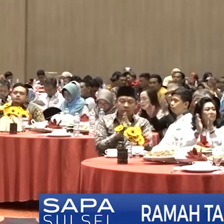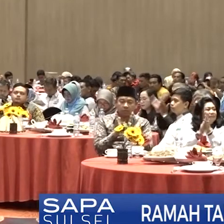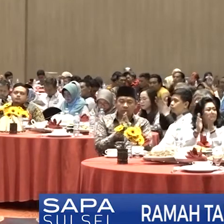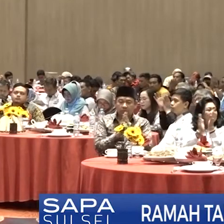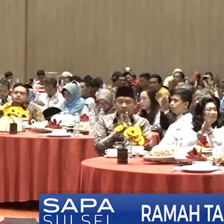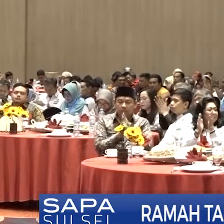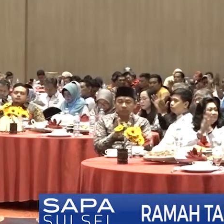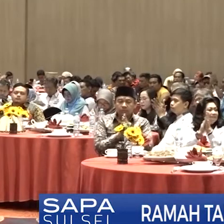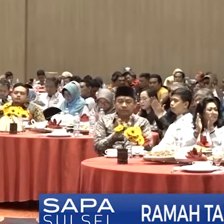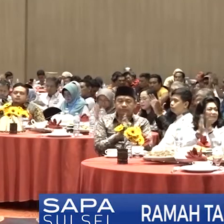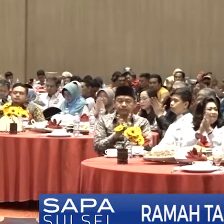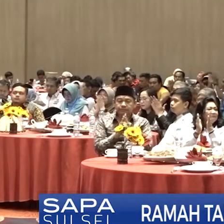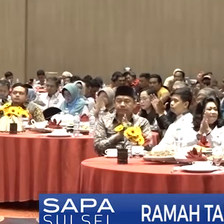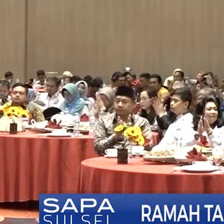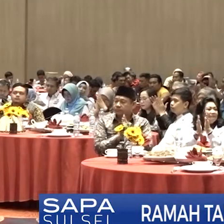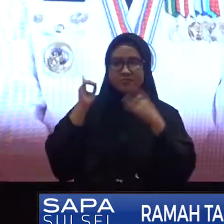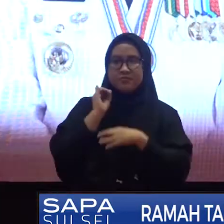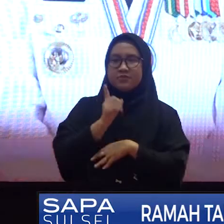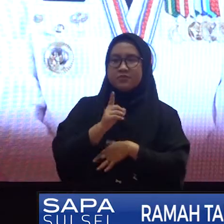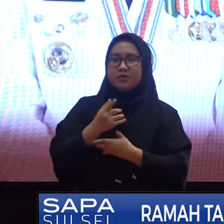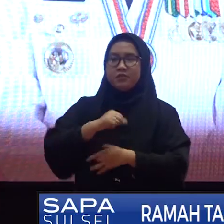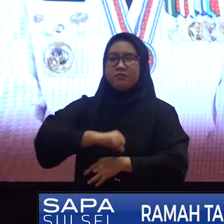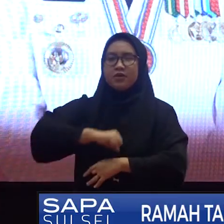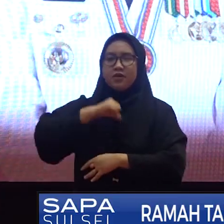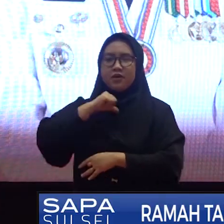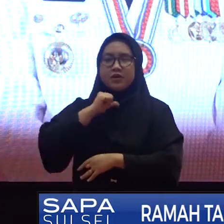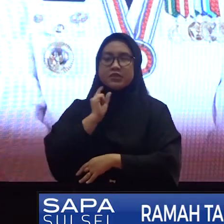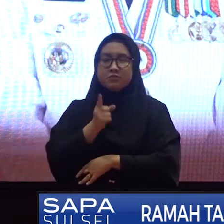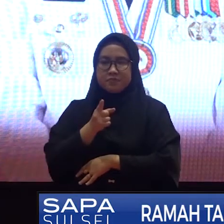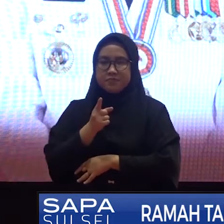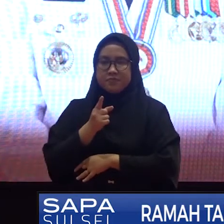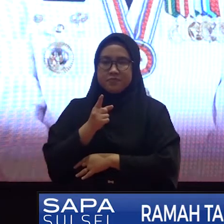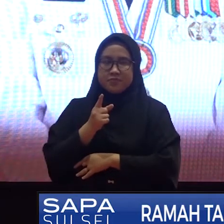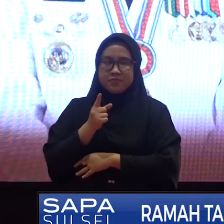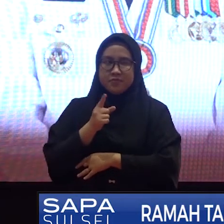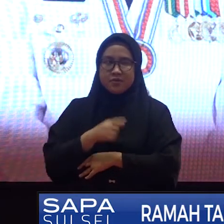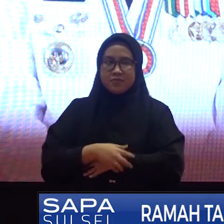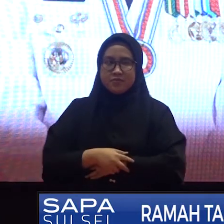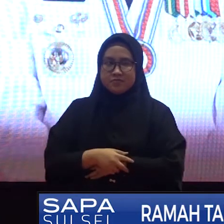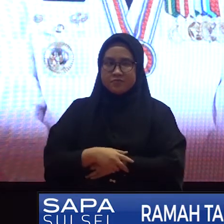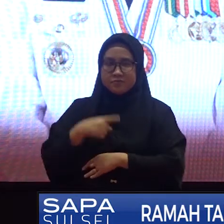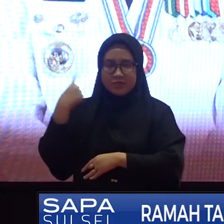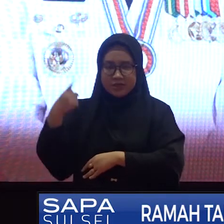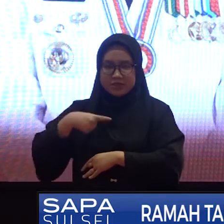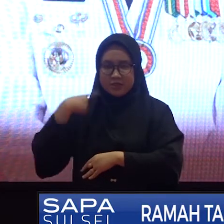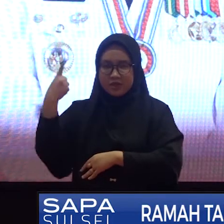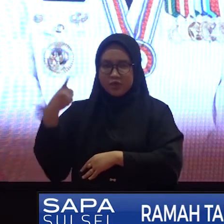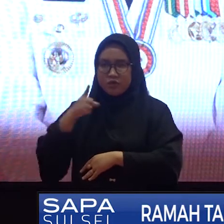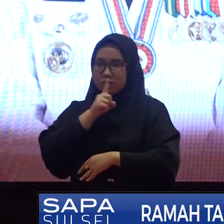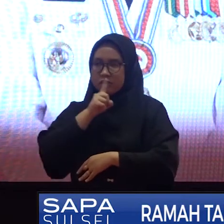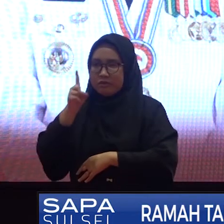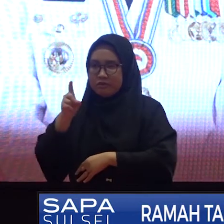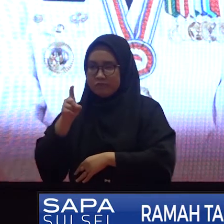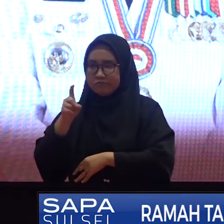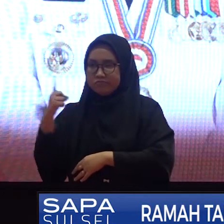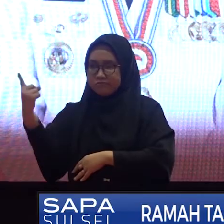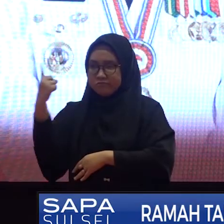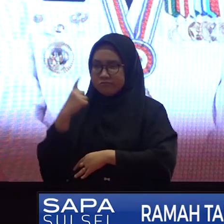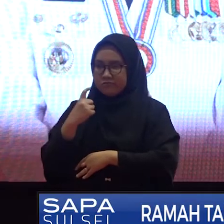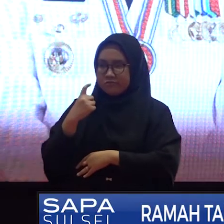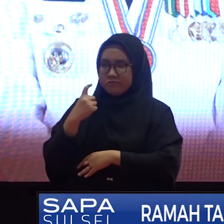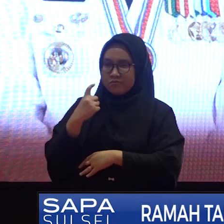alhamdulillah dan tentunya bangga juga karena saya ee selalu kalau ditanya kalau